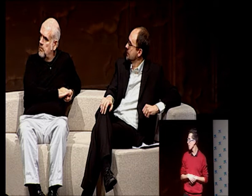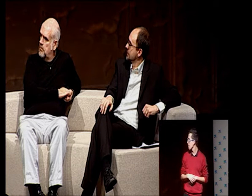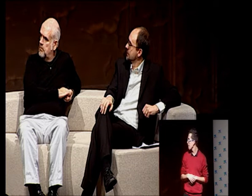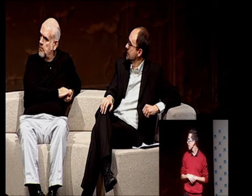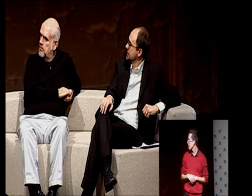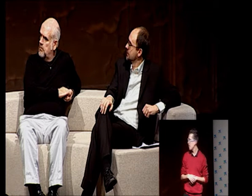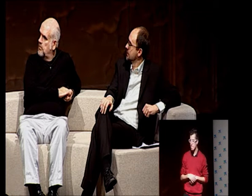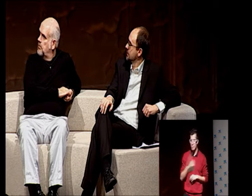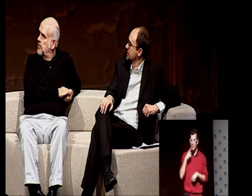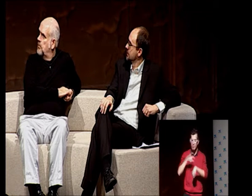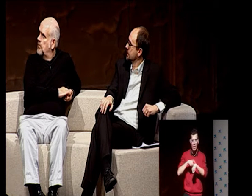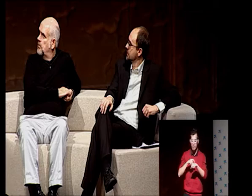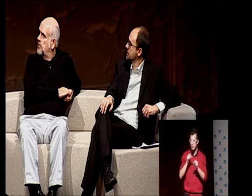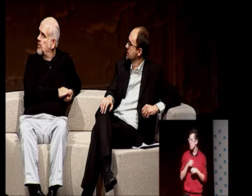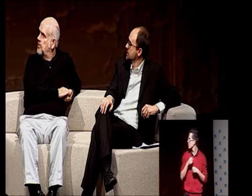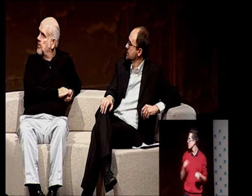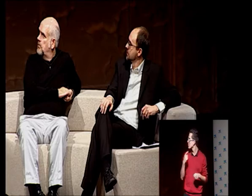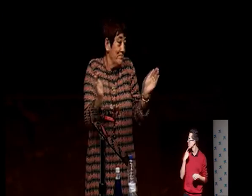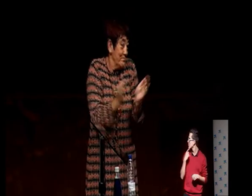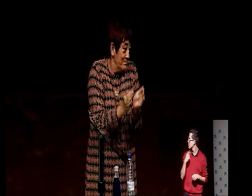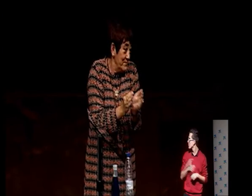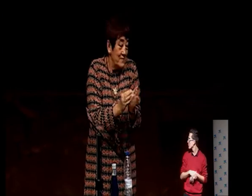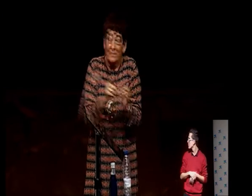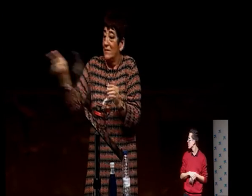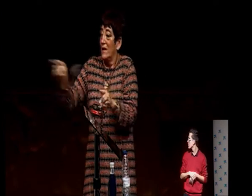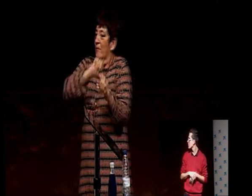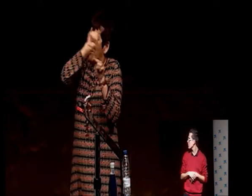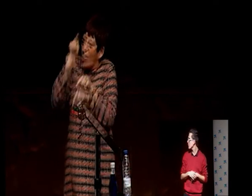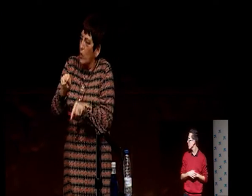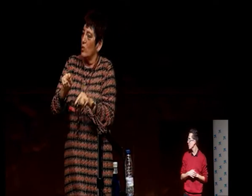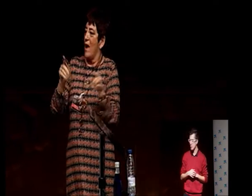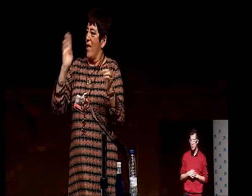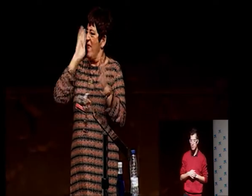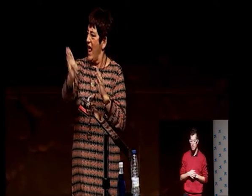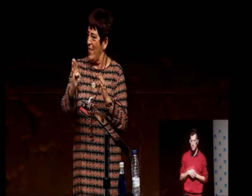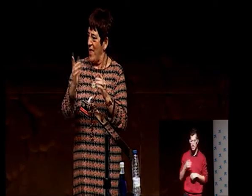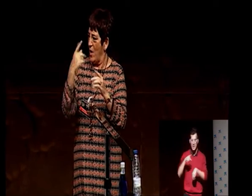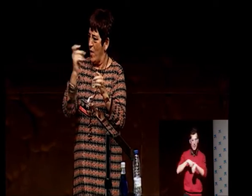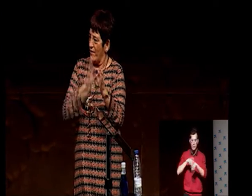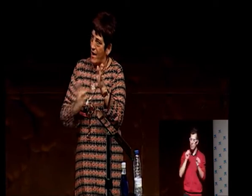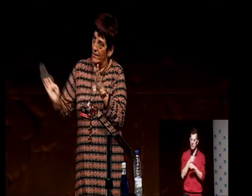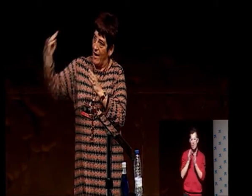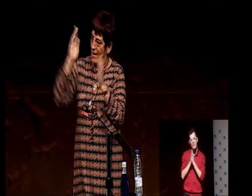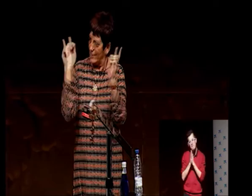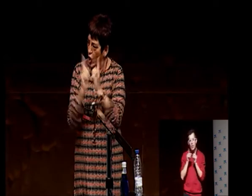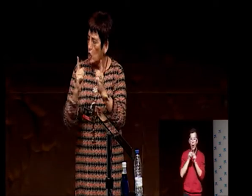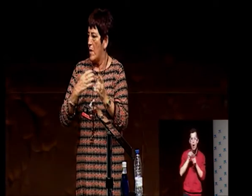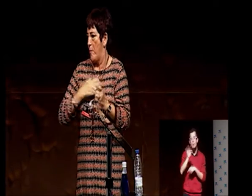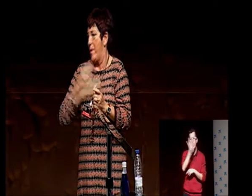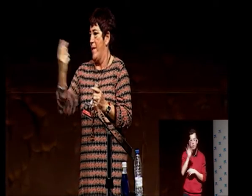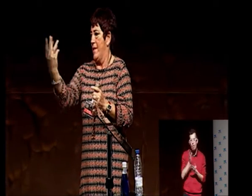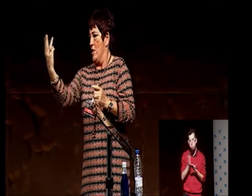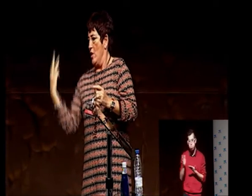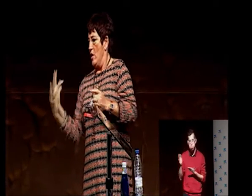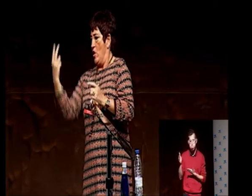es muy complicado pero también si la respuesta es breve podemos dar pie a dos o tres preguntas pero sí